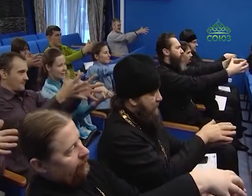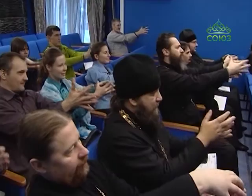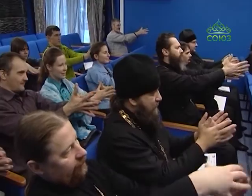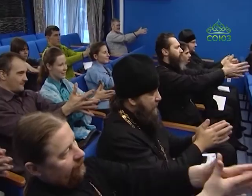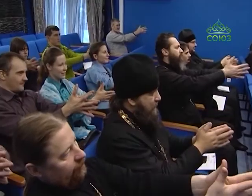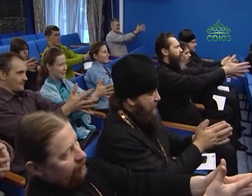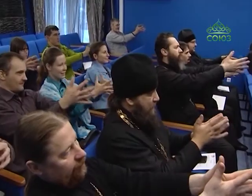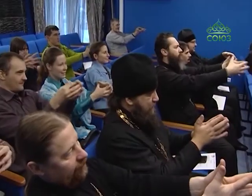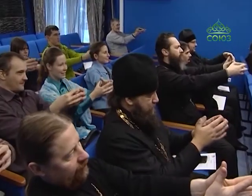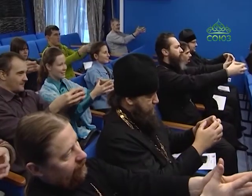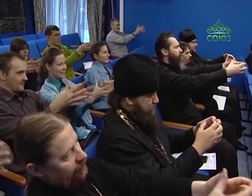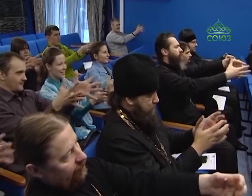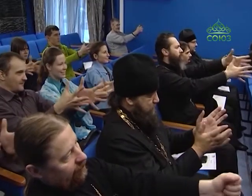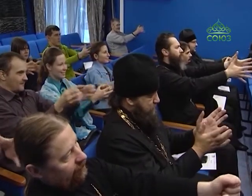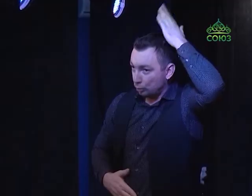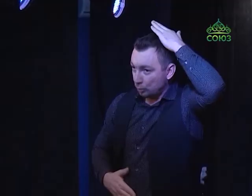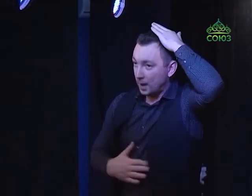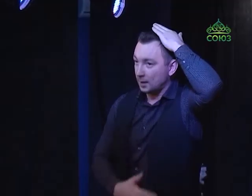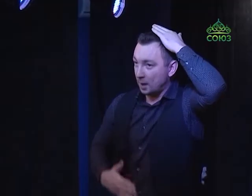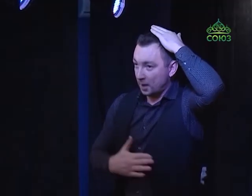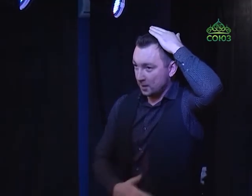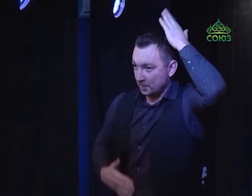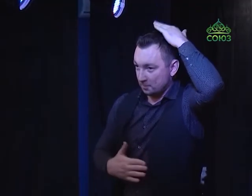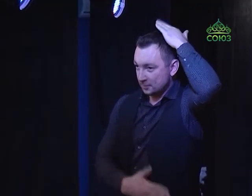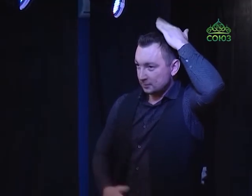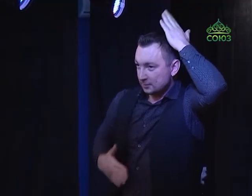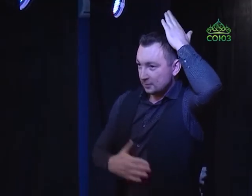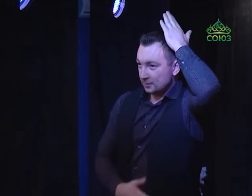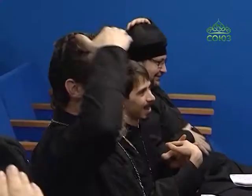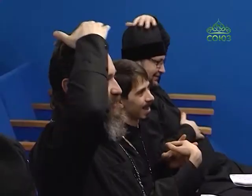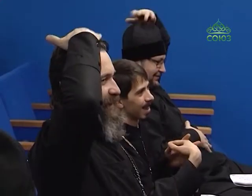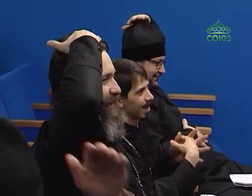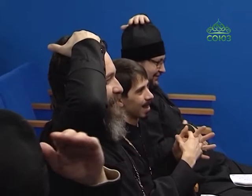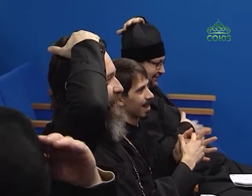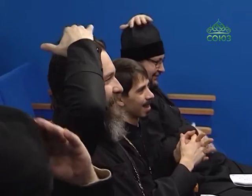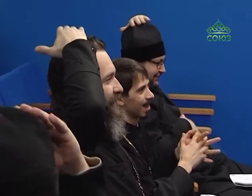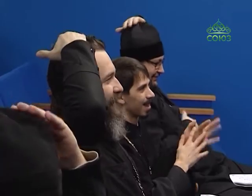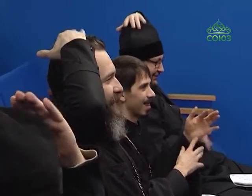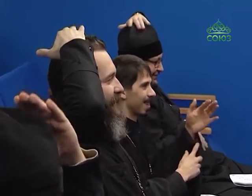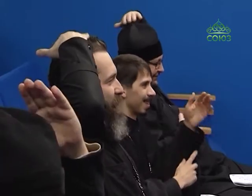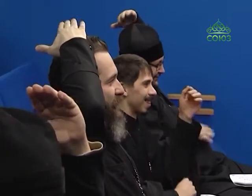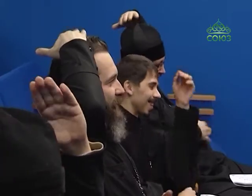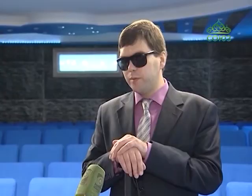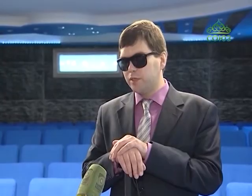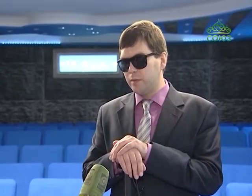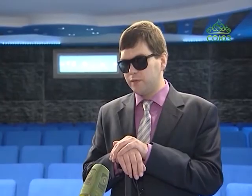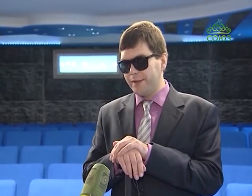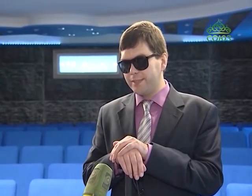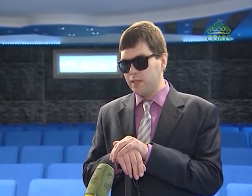доходчиво объяснил руководитель проекта у нас им это целая такая философия иногда мы пишем название центра